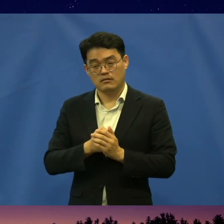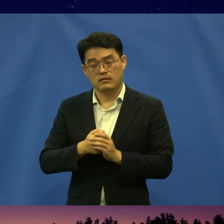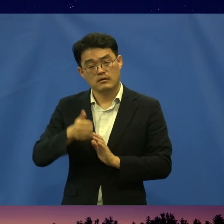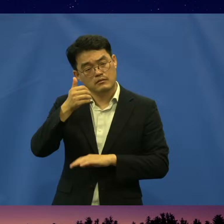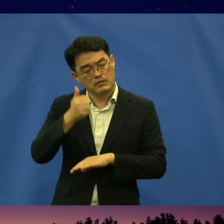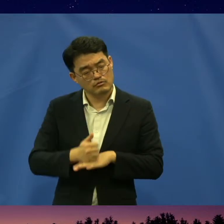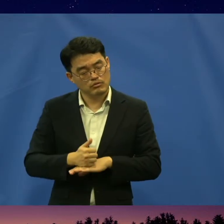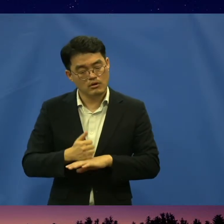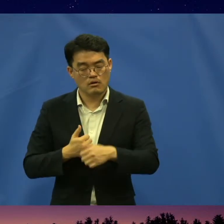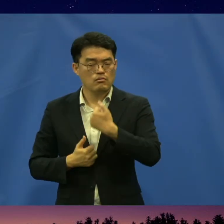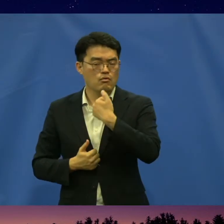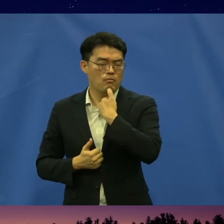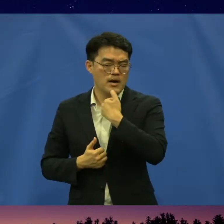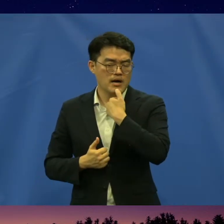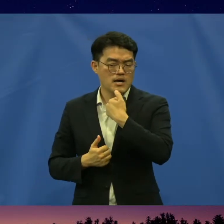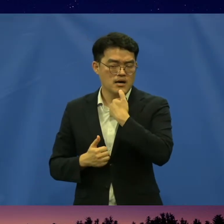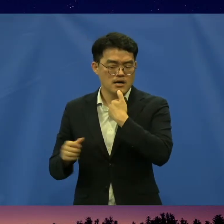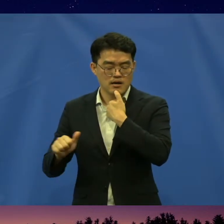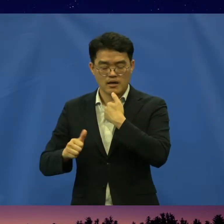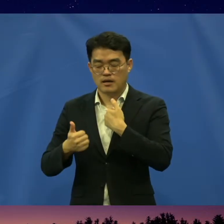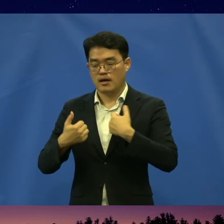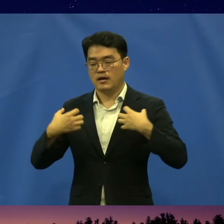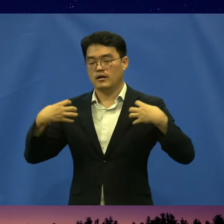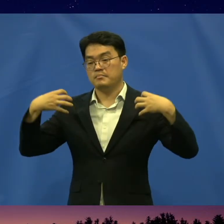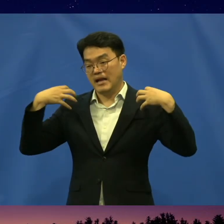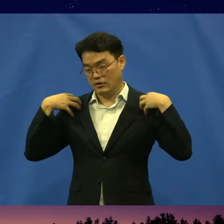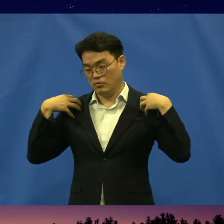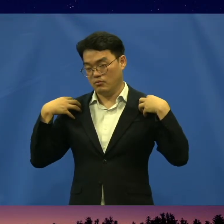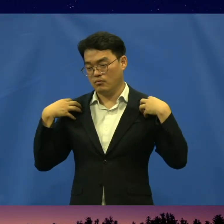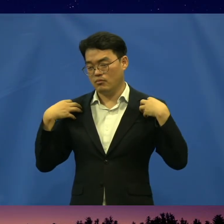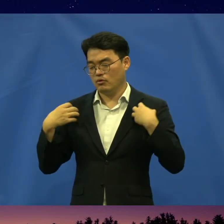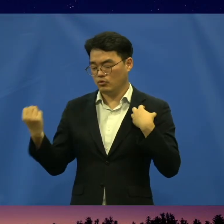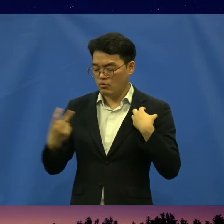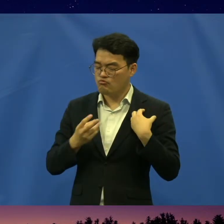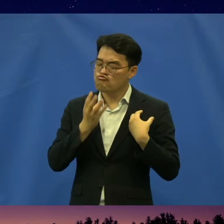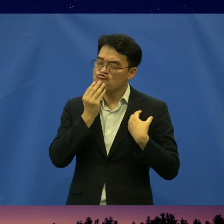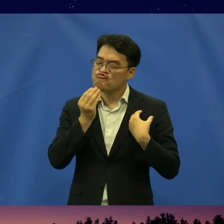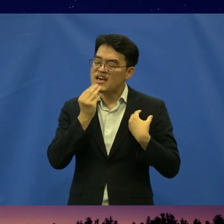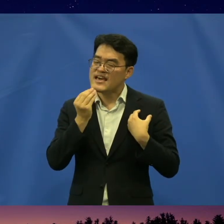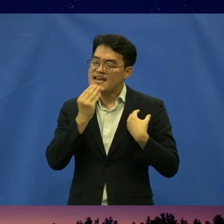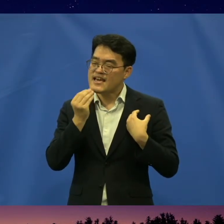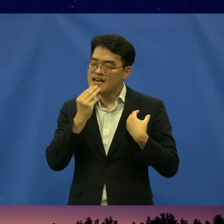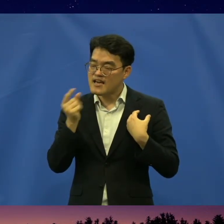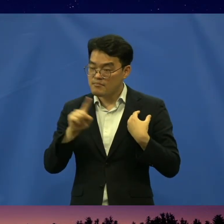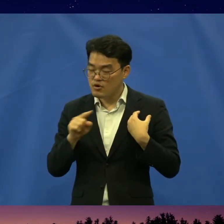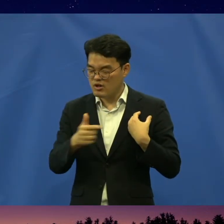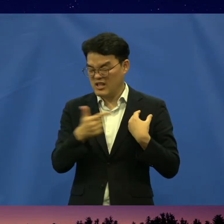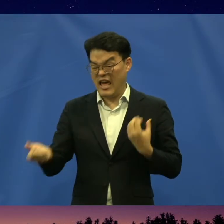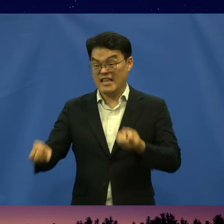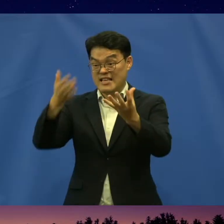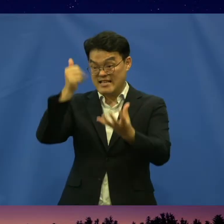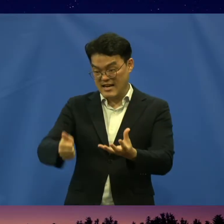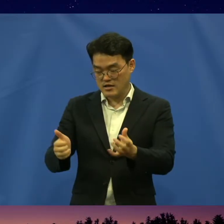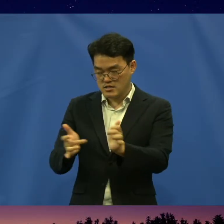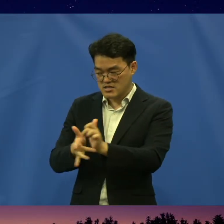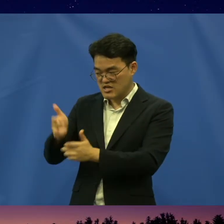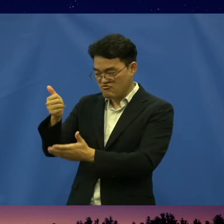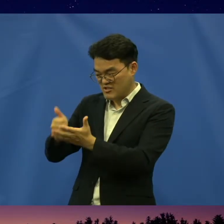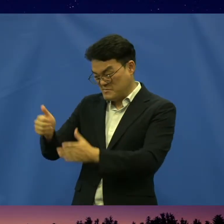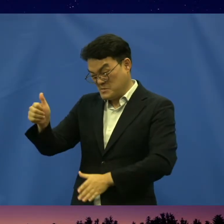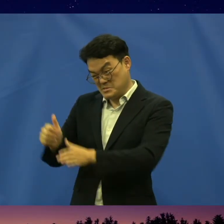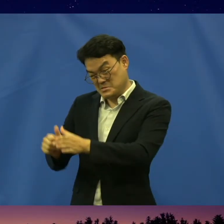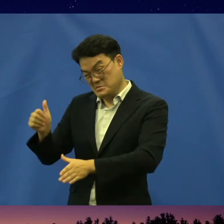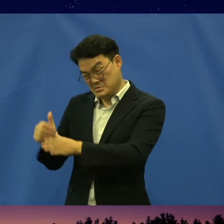그들 유대 지도자들 모두가 사실은 그 뒤에 예수님의 제자인